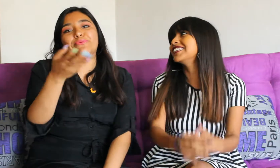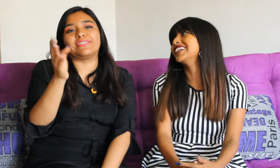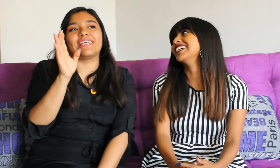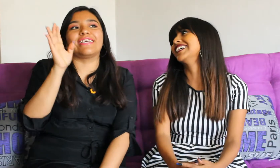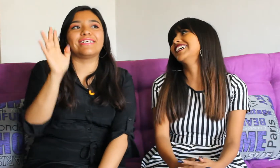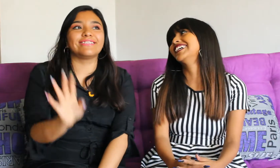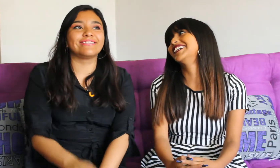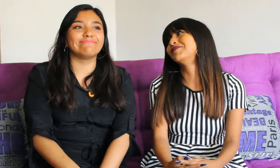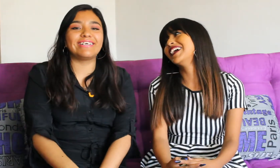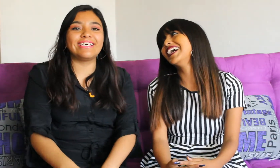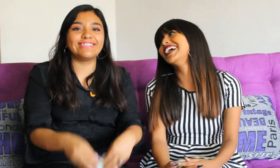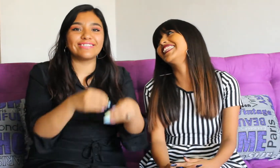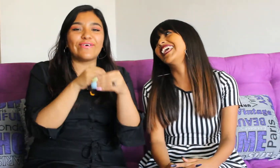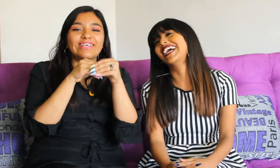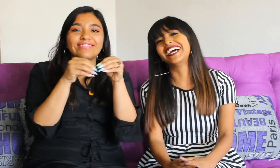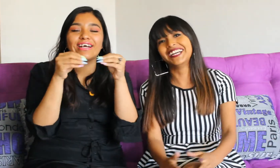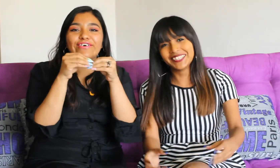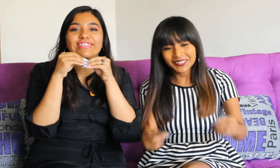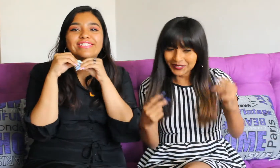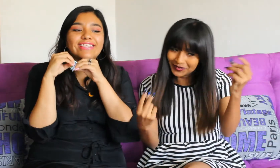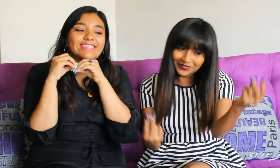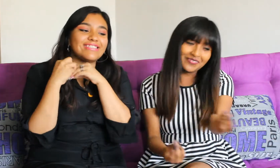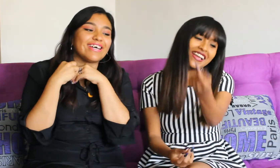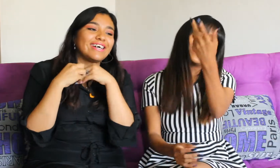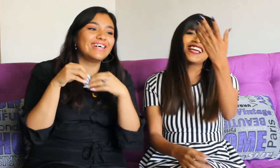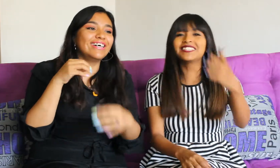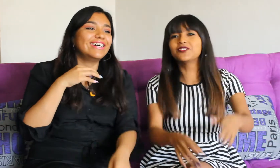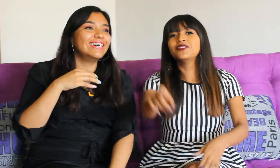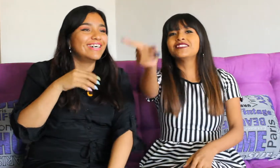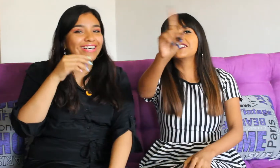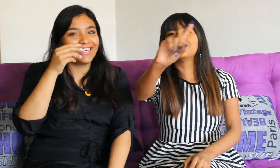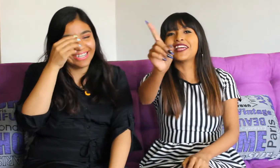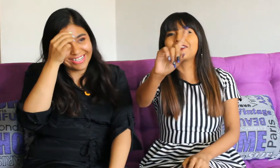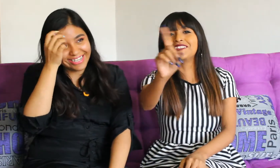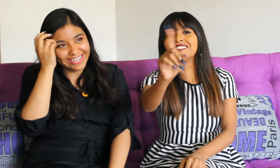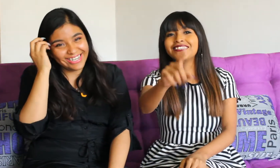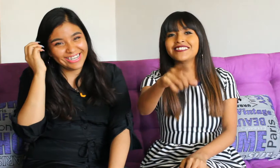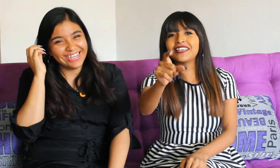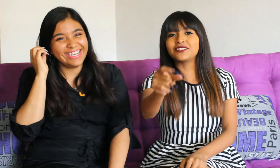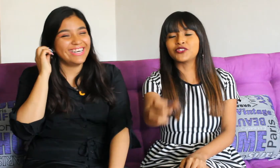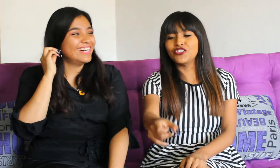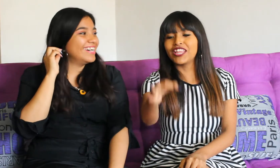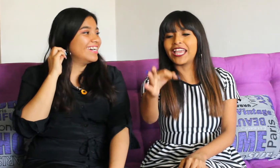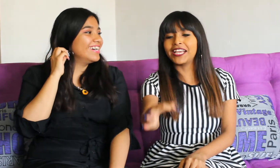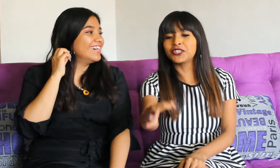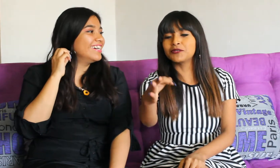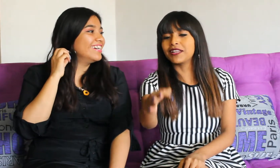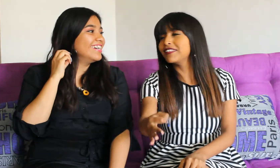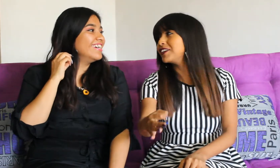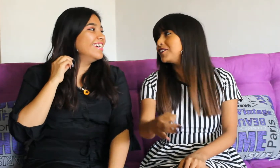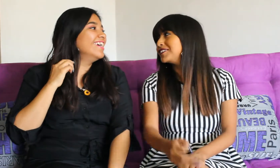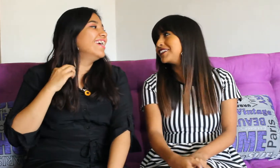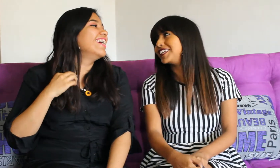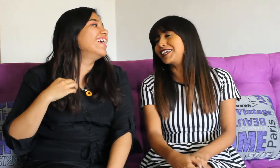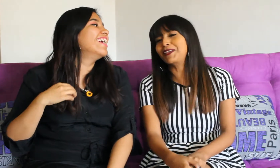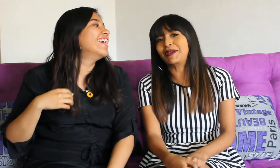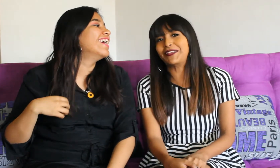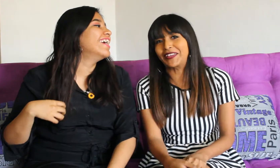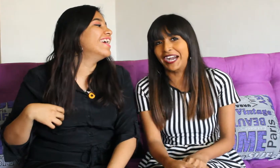sí. Mana, ¡cuánta coincidencia! Mana, eso no es ninguna coincidencia. Estos son hechos verídicos y